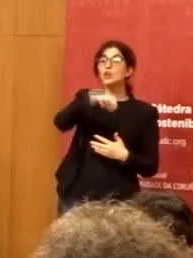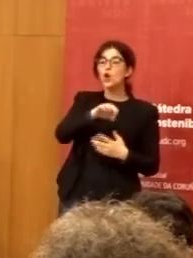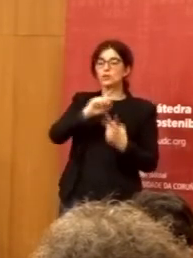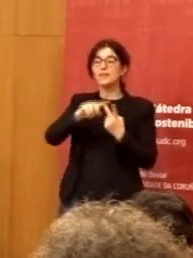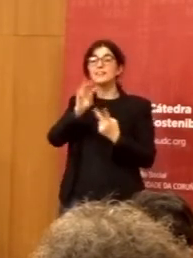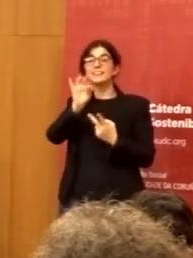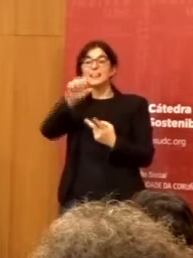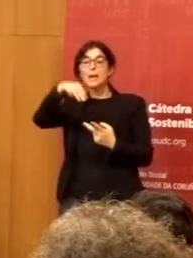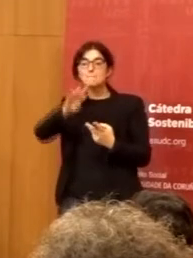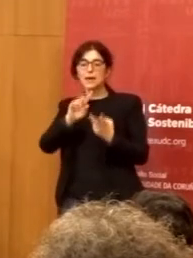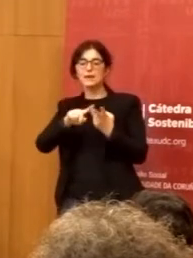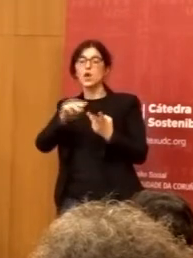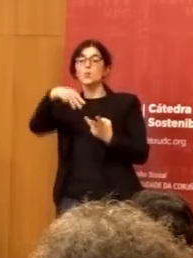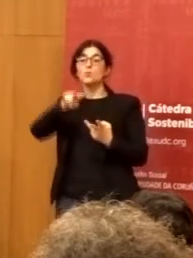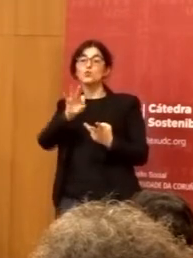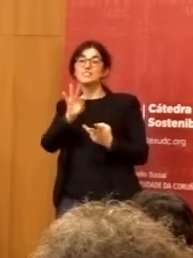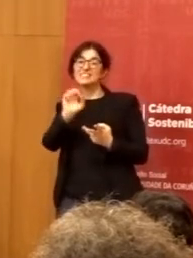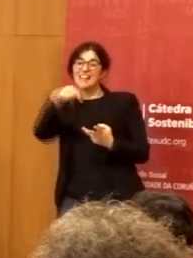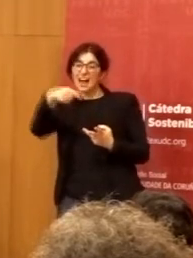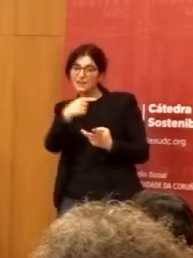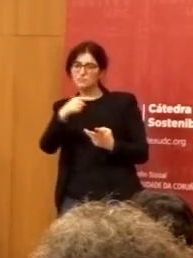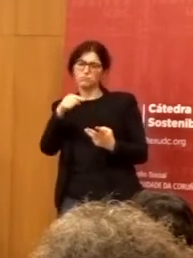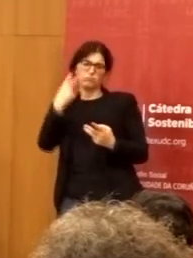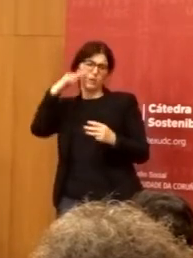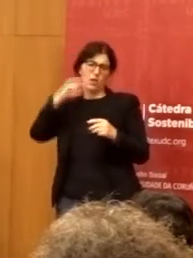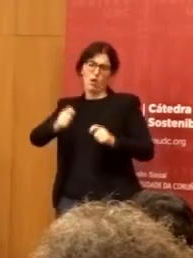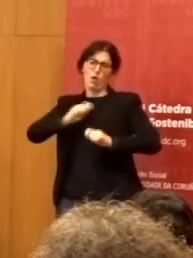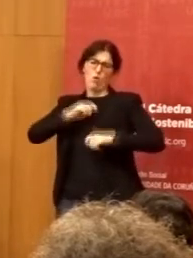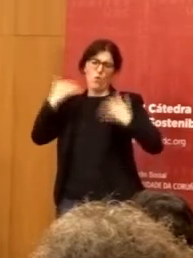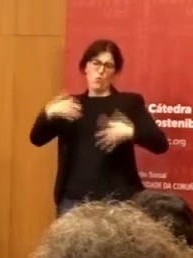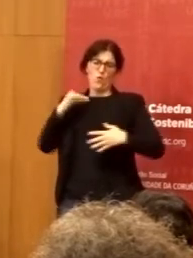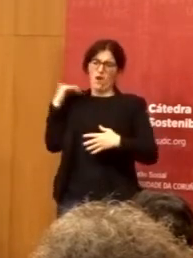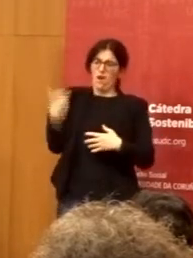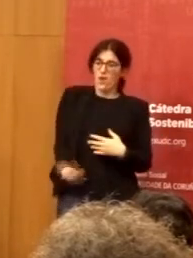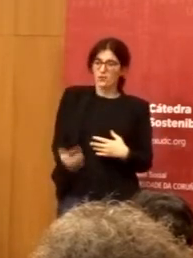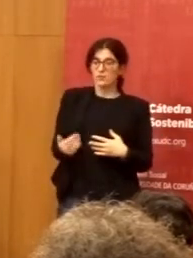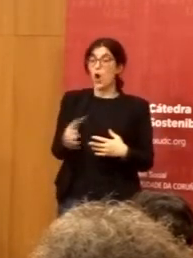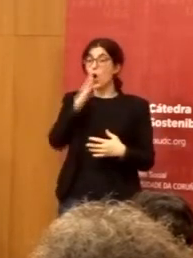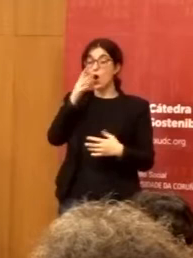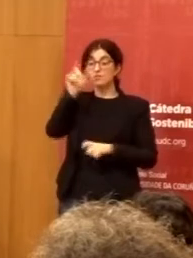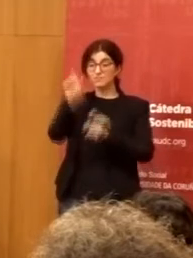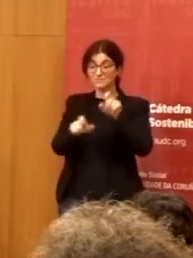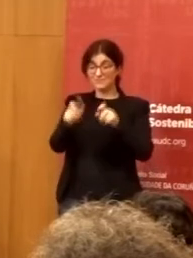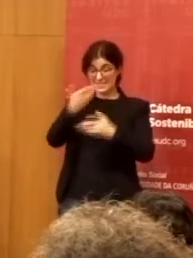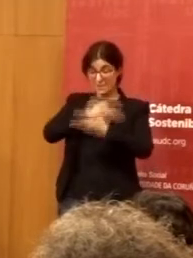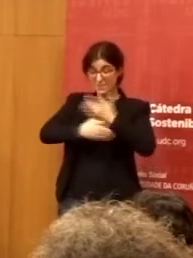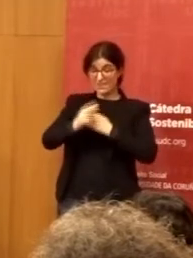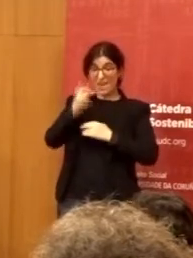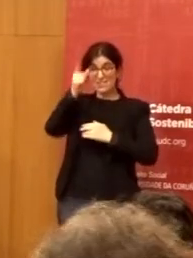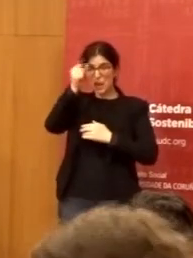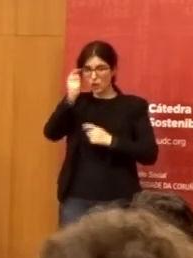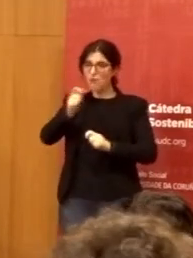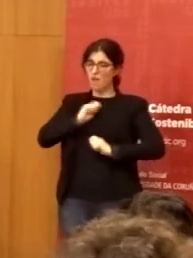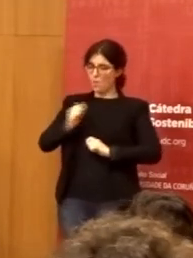Mustang. Fue una gran experiencia. Nunca creí que a una persona con discapacidad intelectual se le pudiera dar la oportunidad que se nos